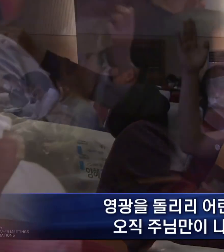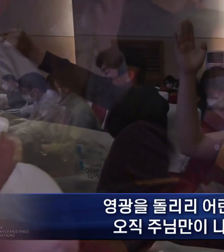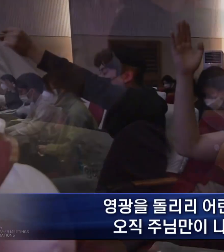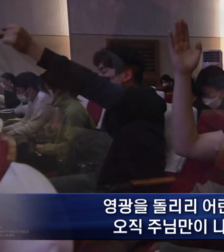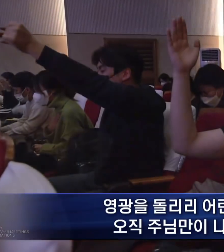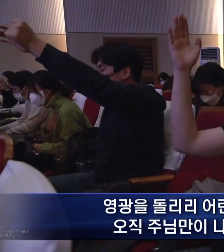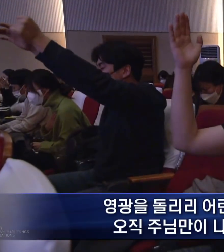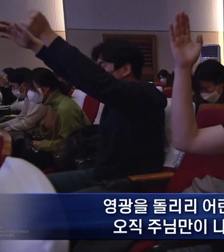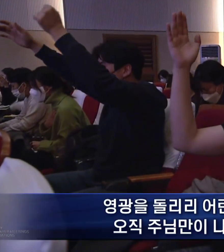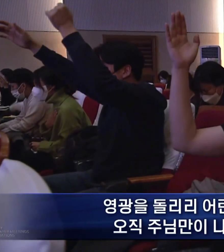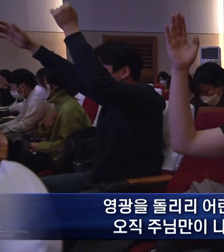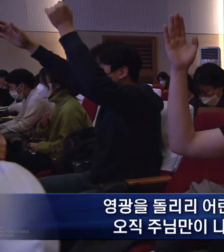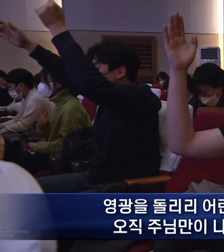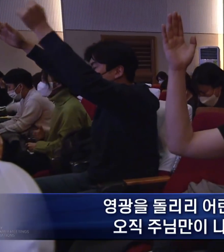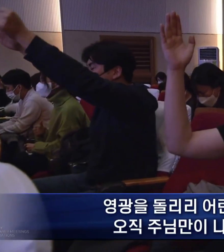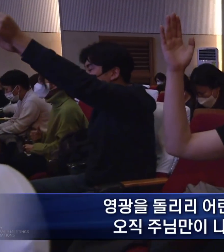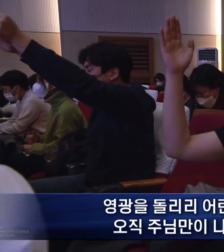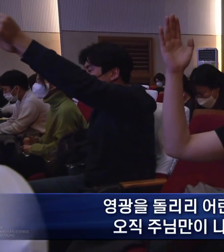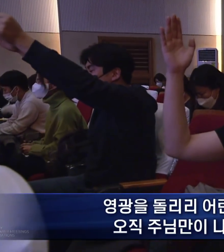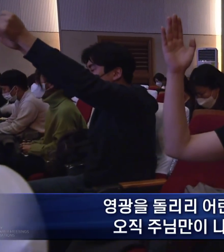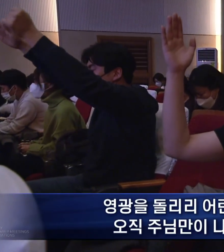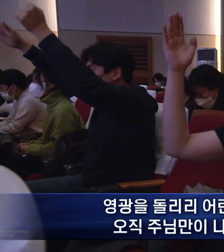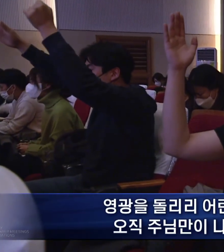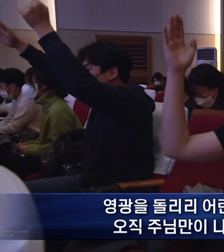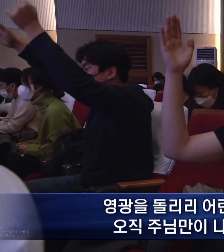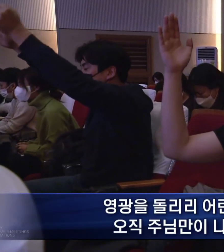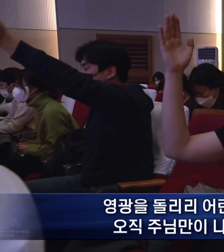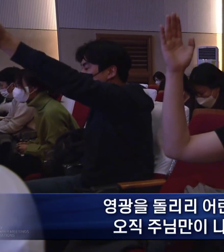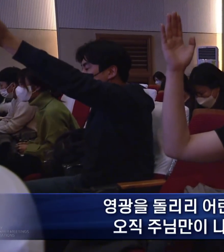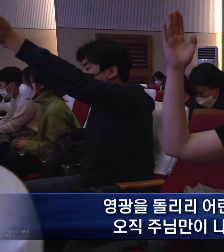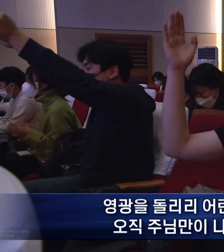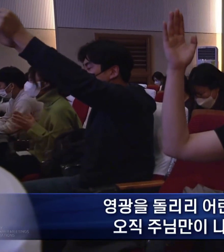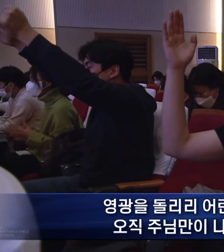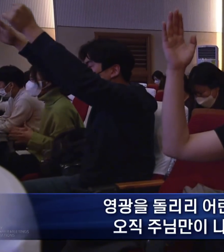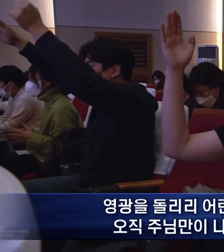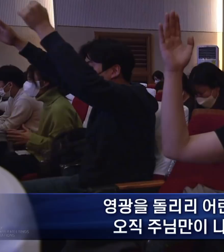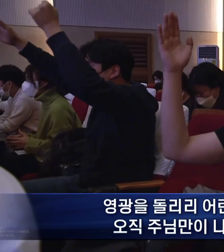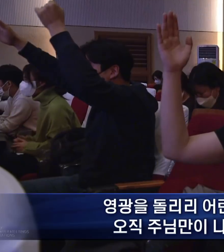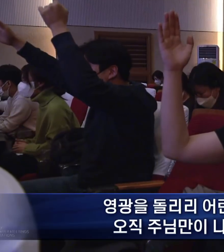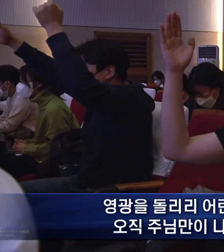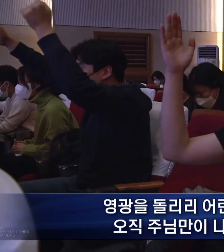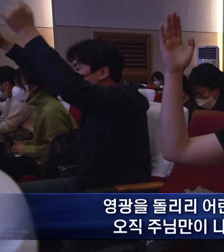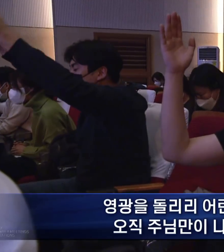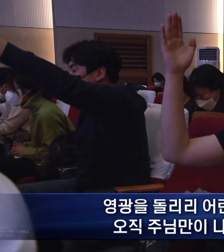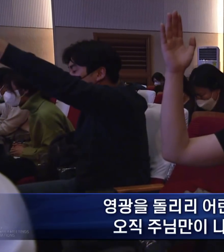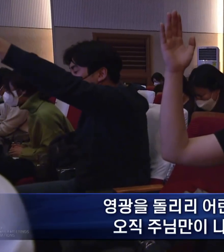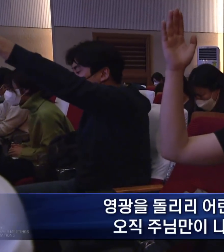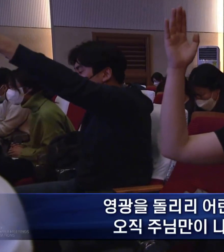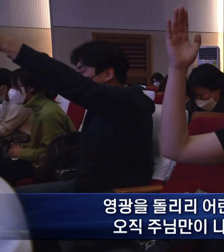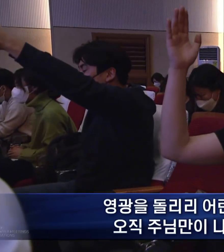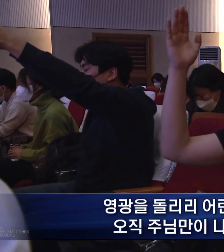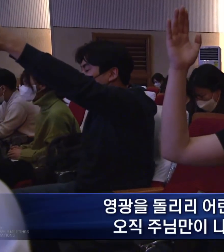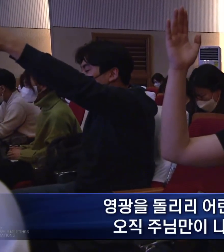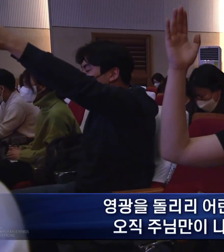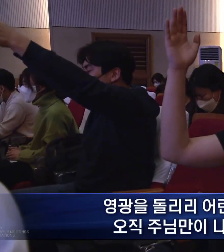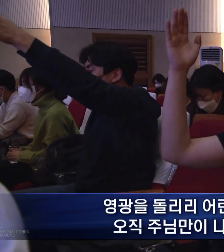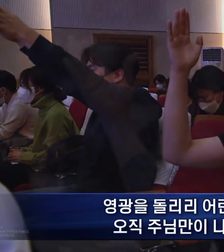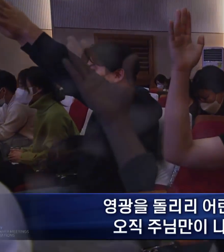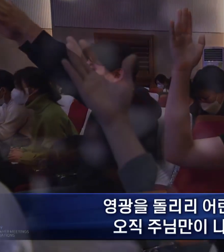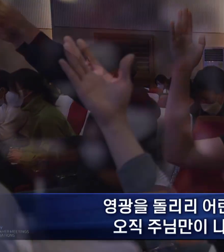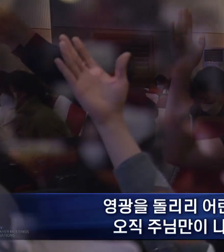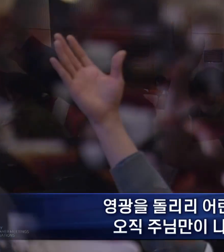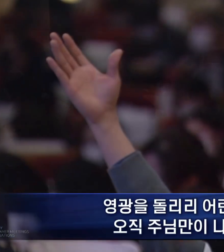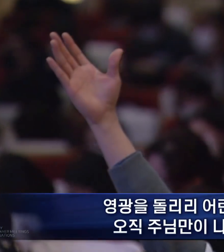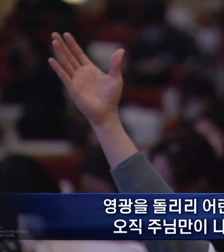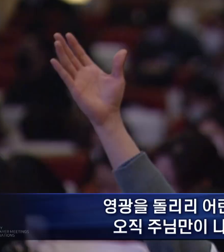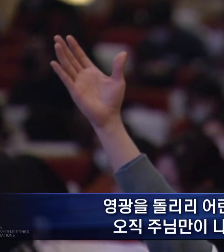하여 주시옵소서. 우리가 누구를 섬기고 있습니까? 그 일의 하나님을 만나게 하여 주시옵소서. 은혜의